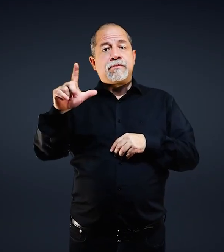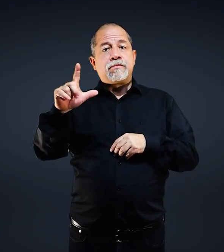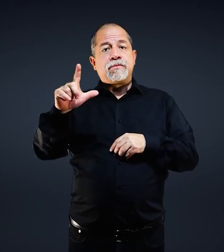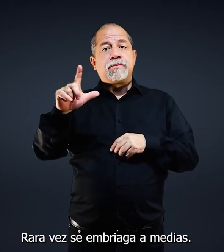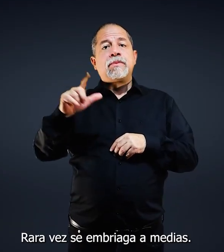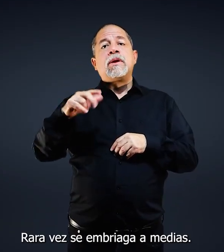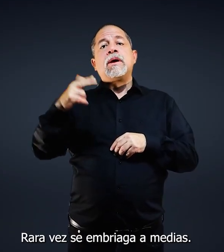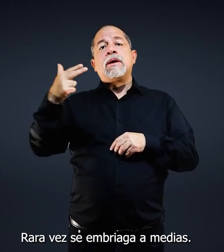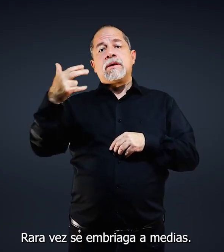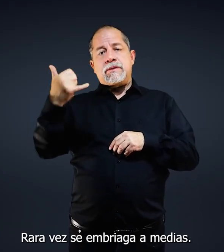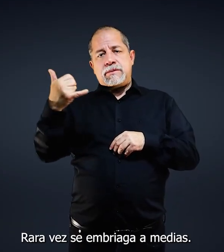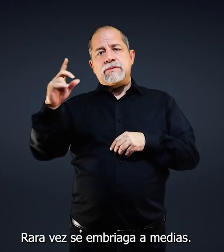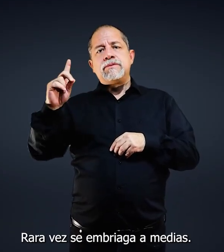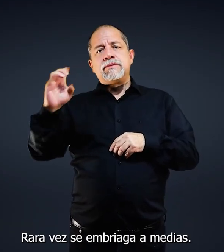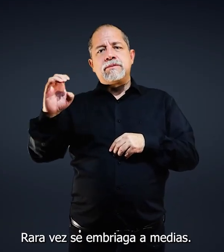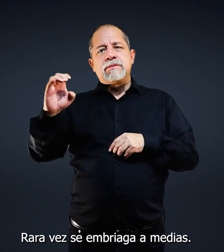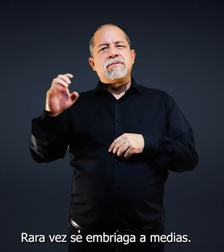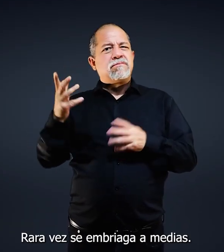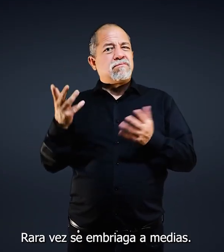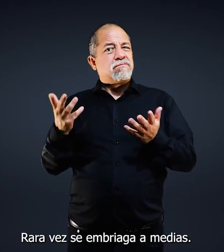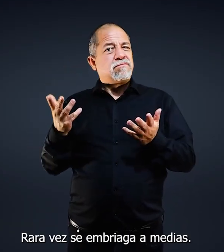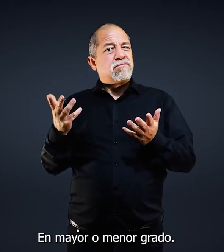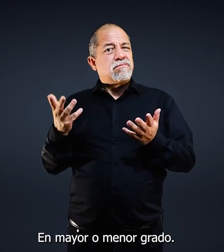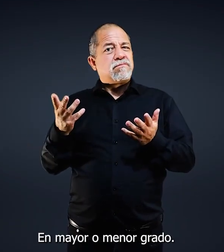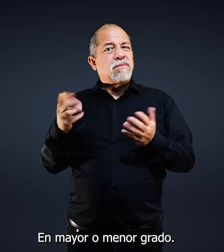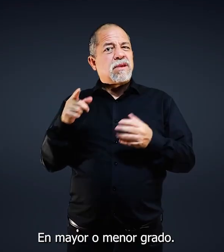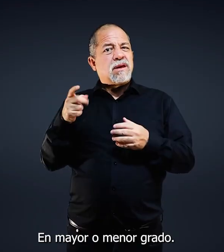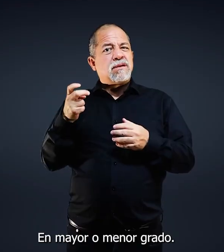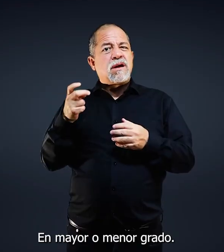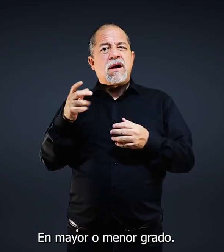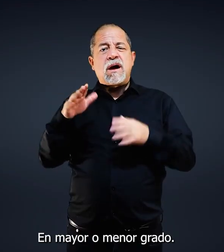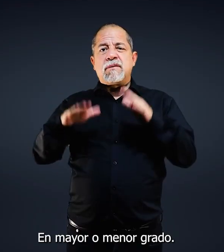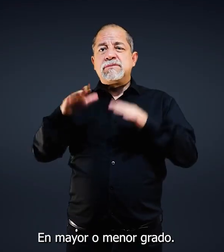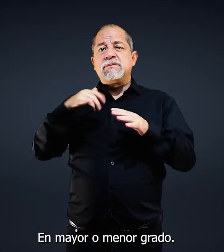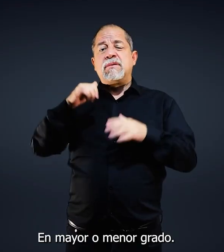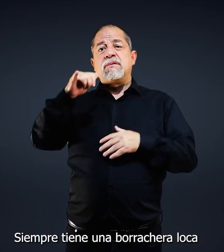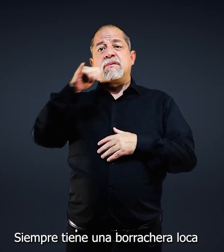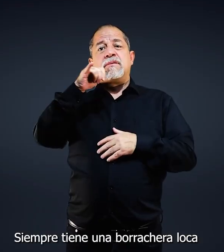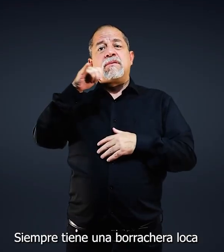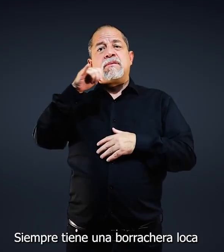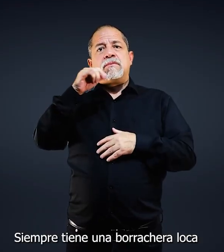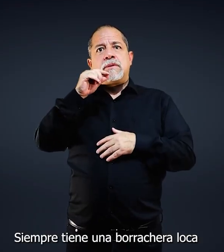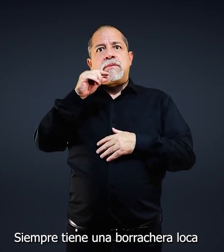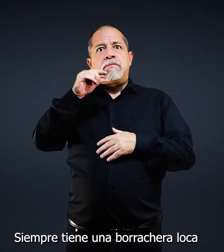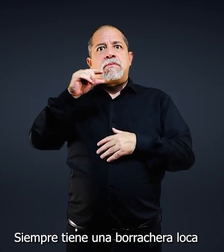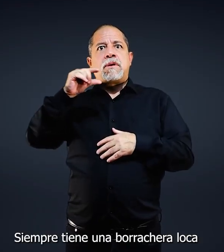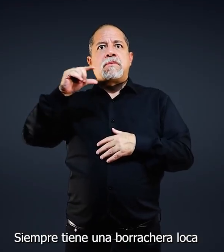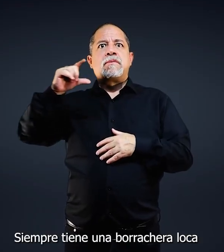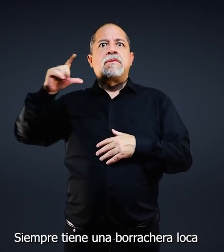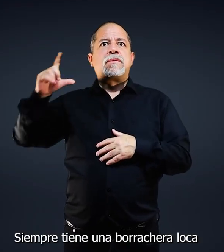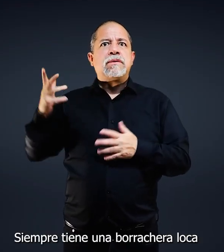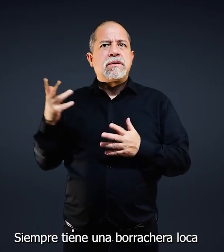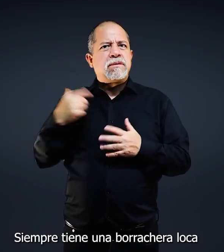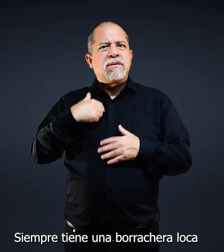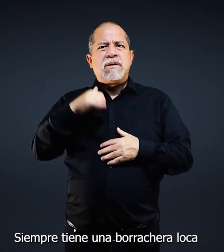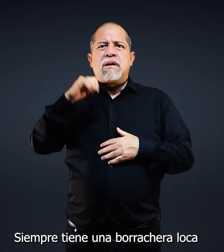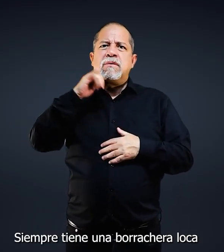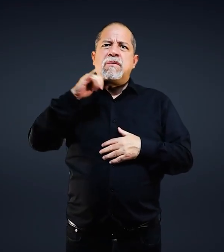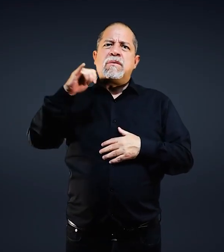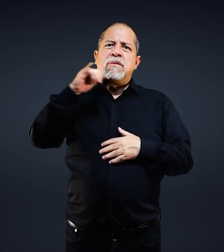Rara vez se embriaga a medias. En mayor o menor grado, siempre tiene una borrachera loca. Mientras